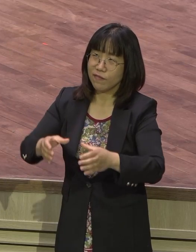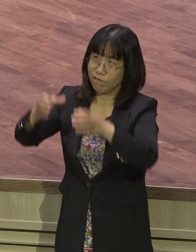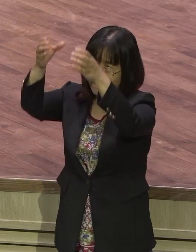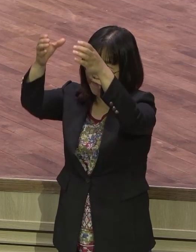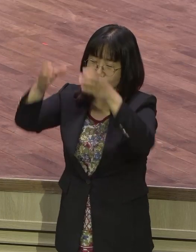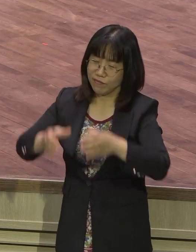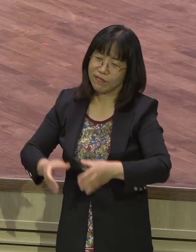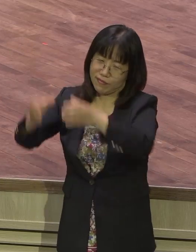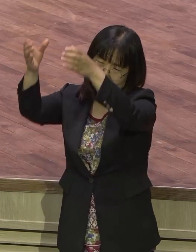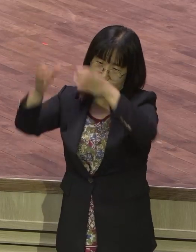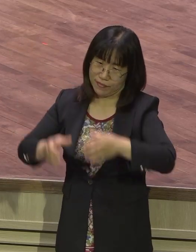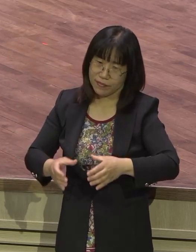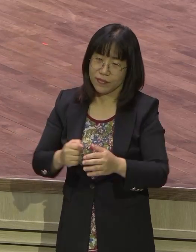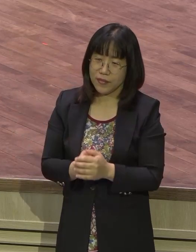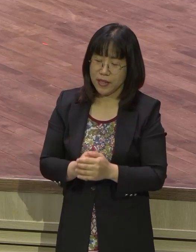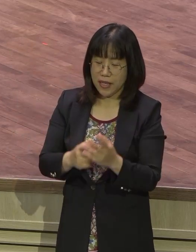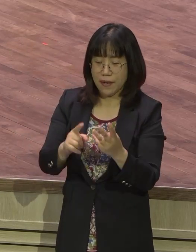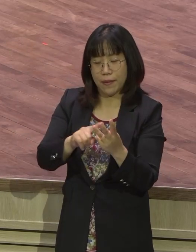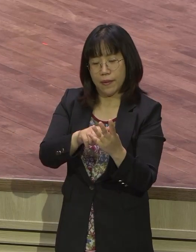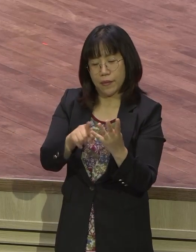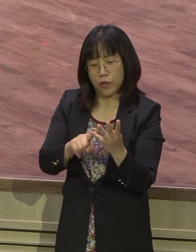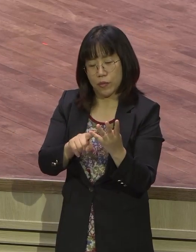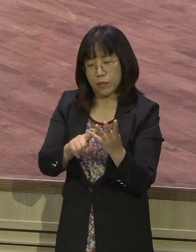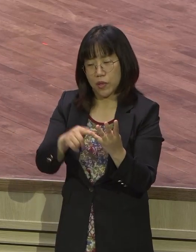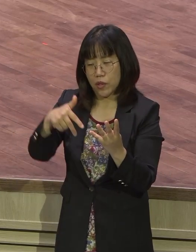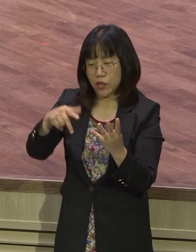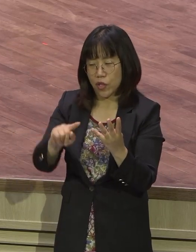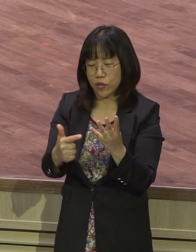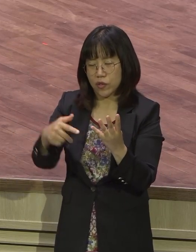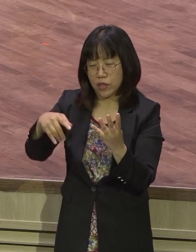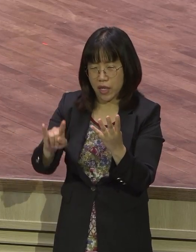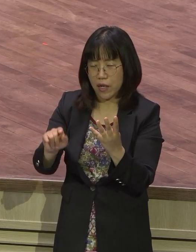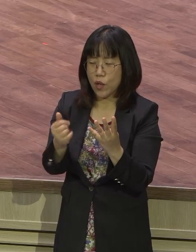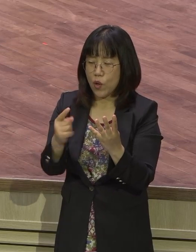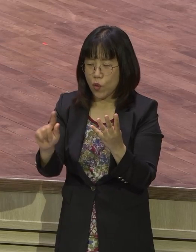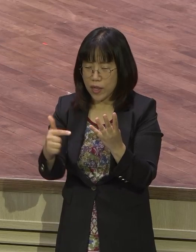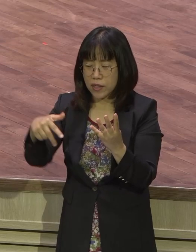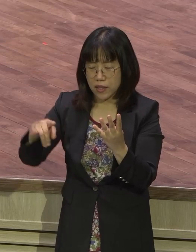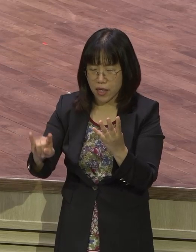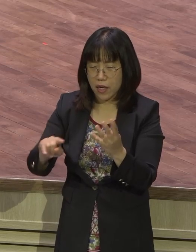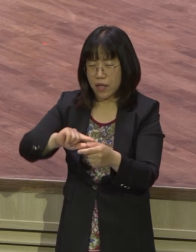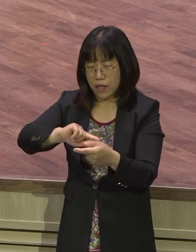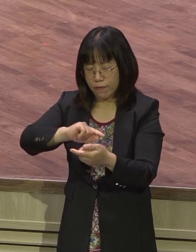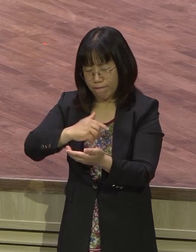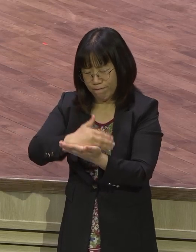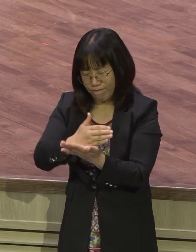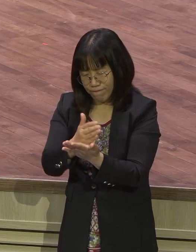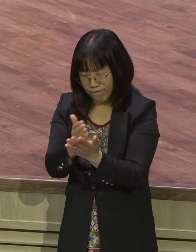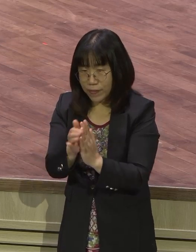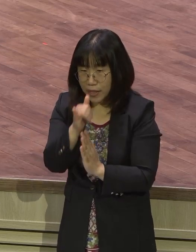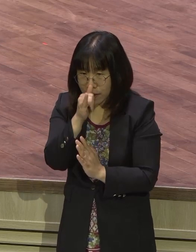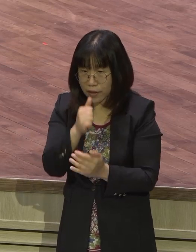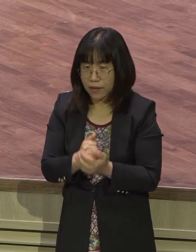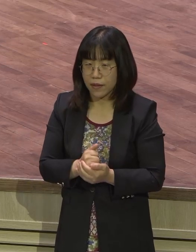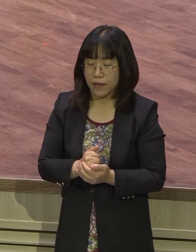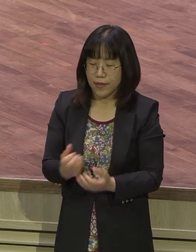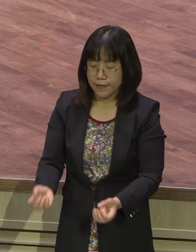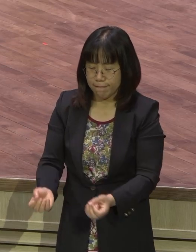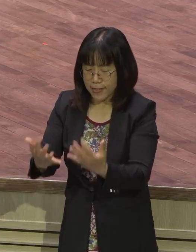이외에 전제로 또는 관제 이런 제사법이 있는데 제사의 마지막 기쁨과 행복의